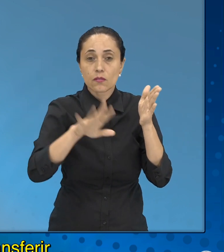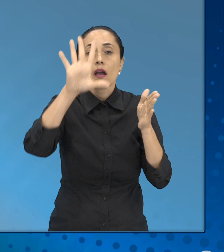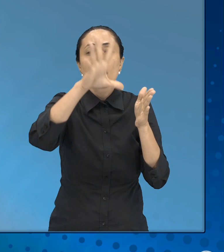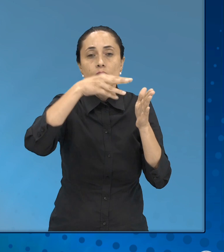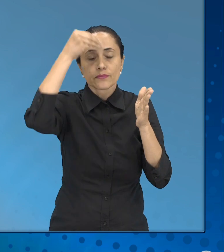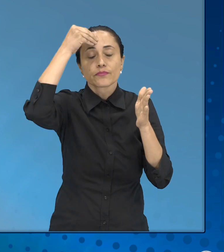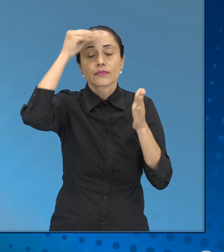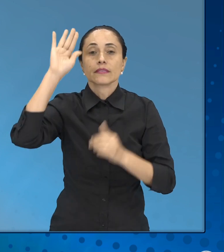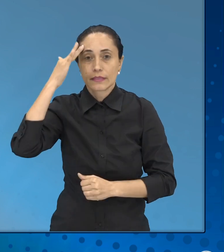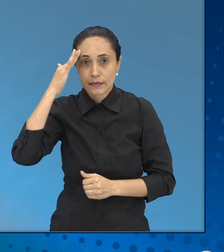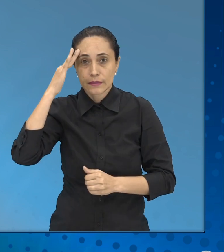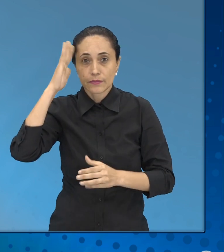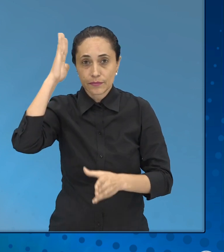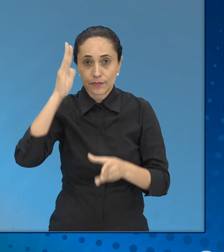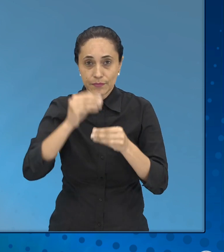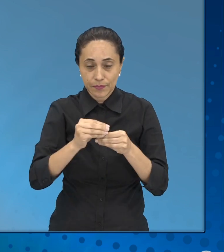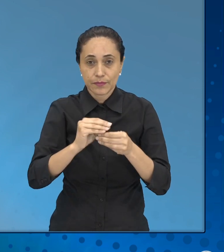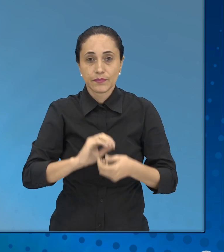escritos.